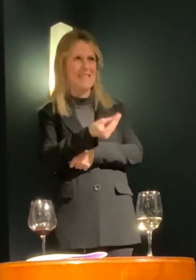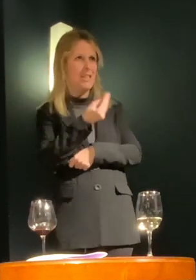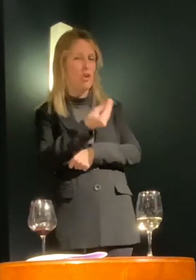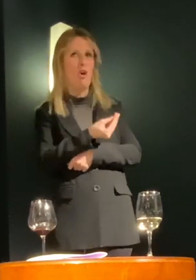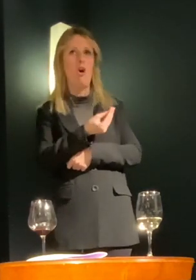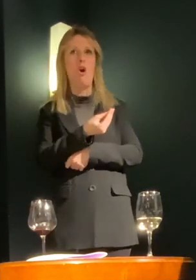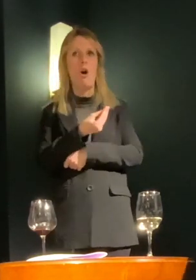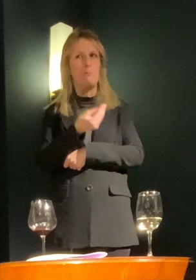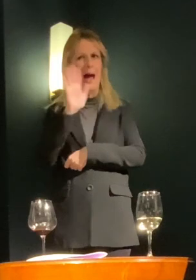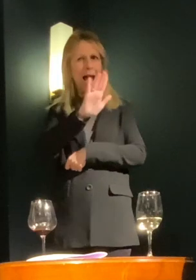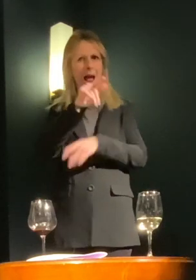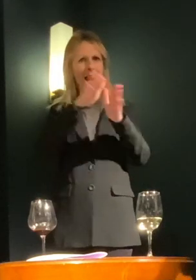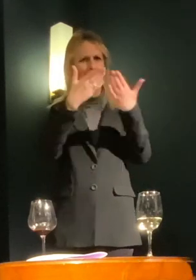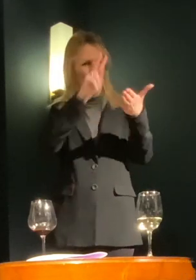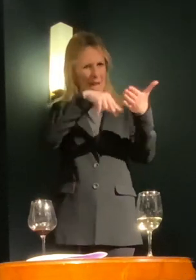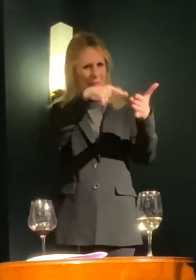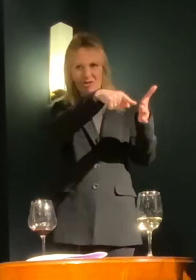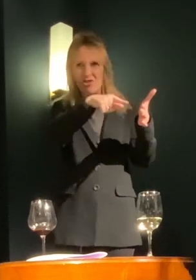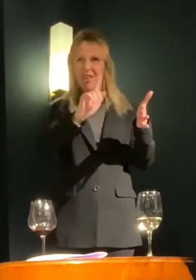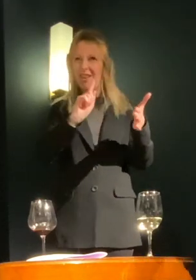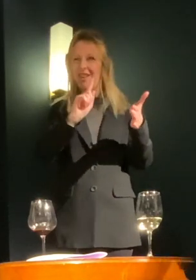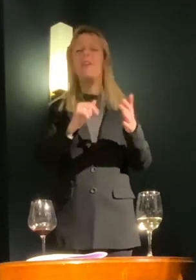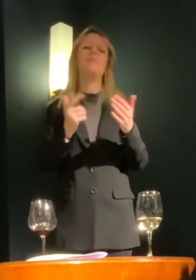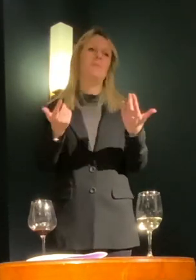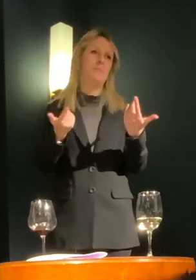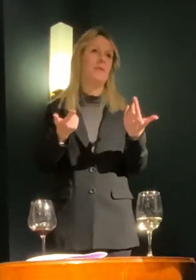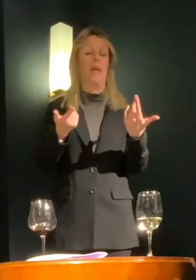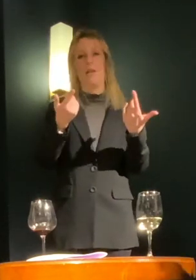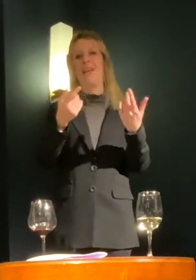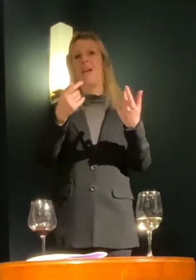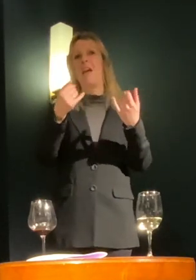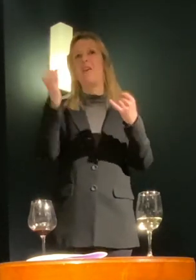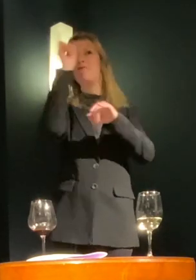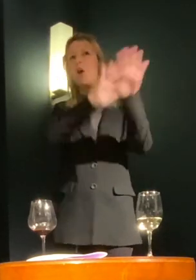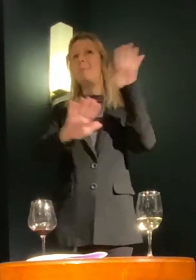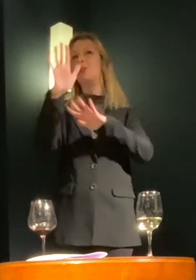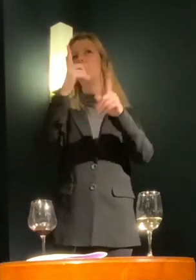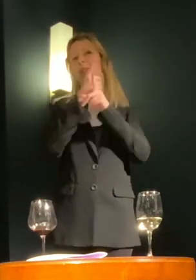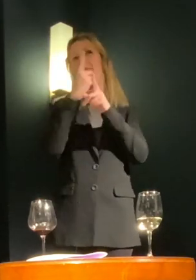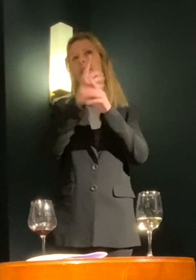cioè, queste informazioni tu devi un po' intanto un po' diluirle e